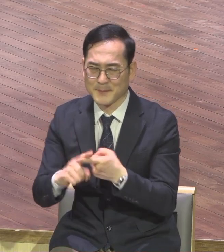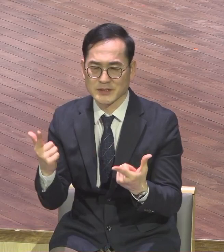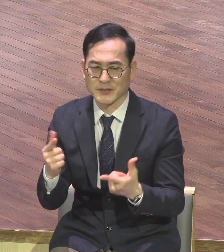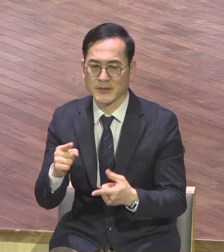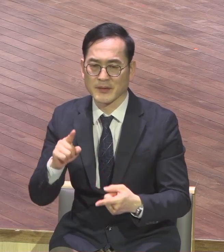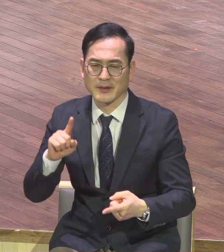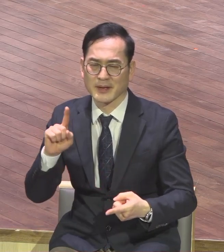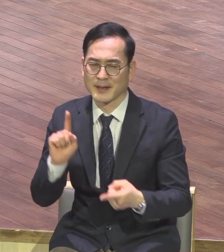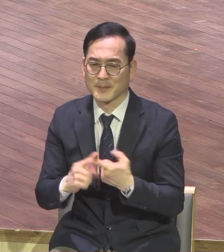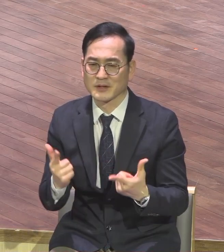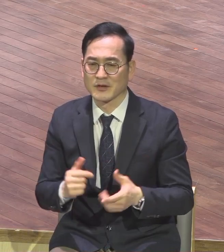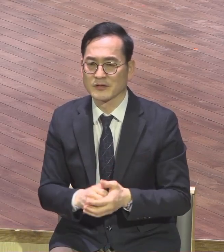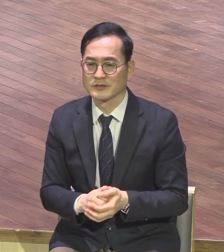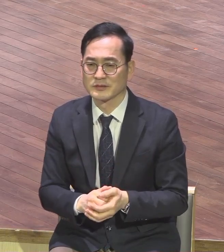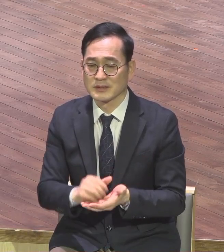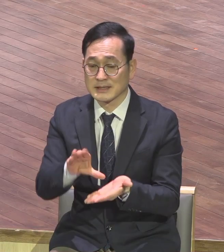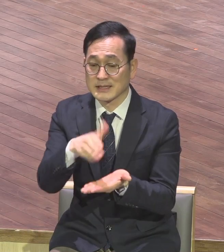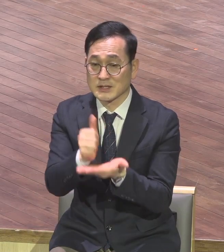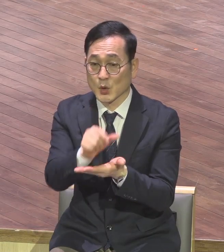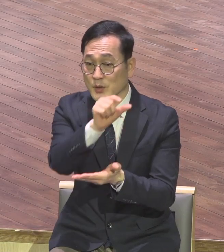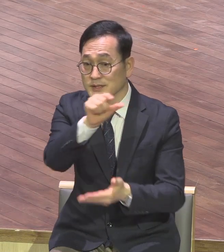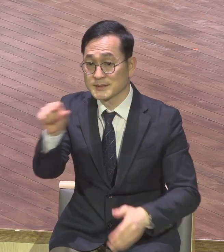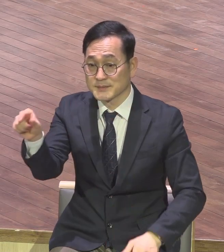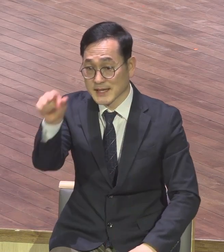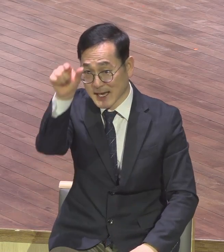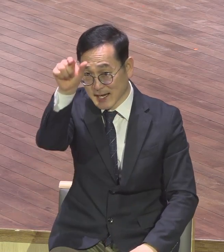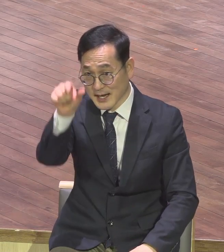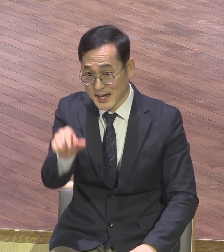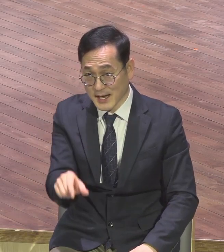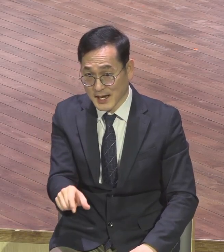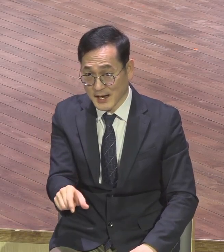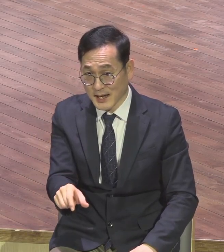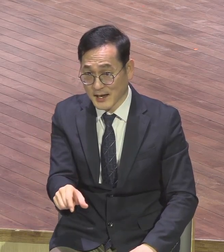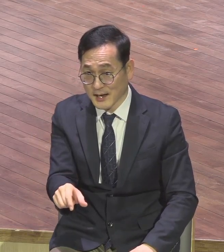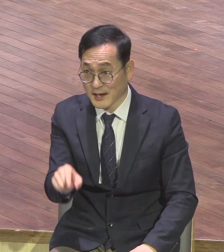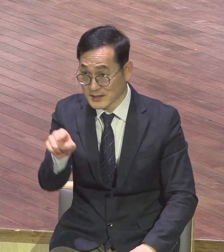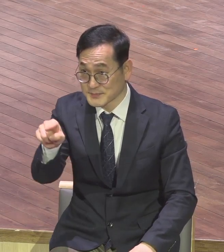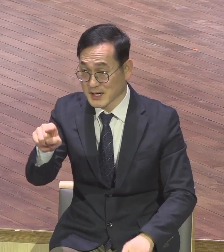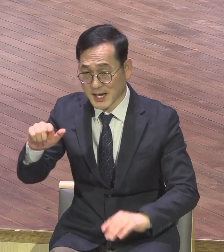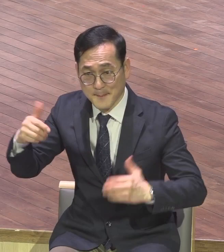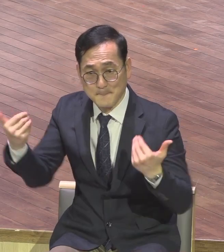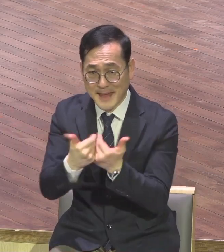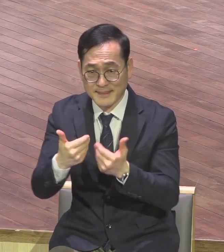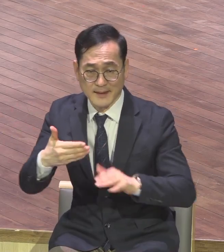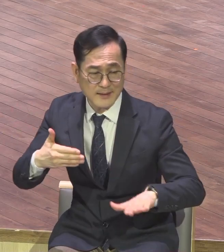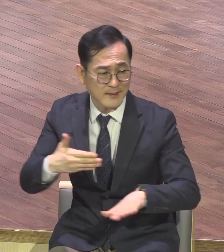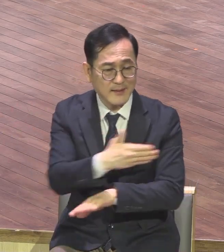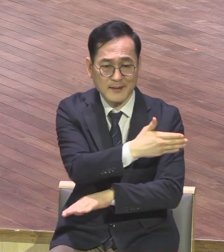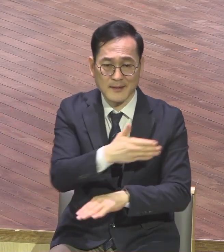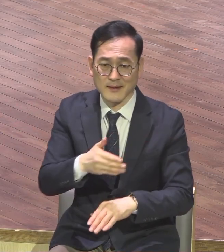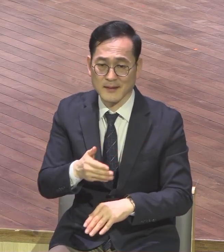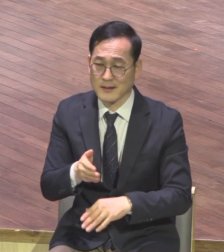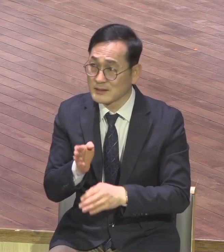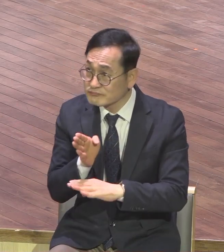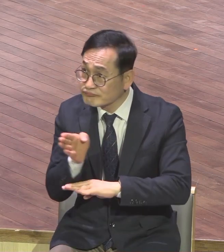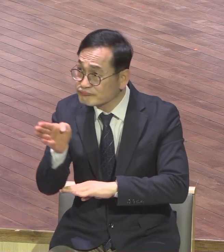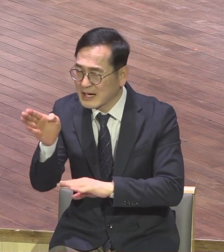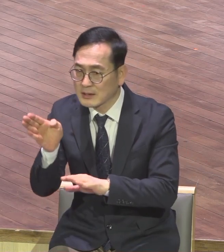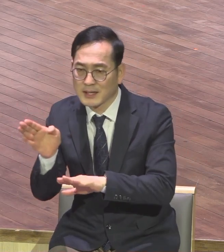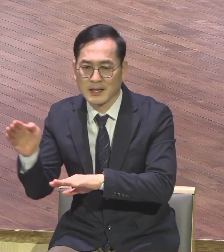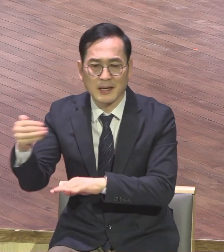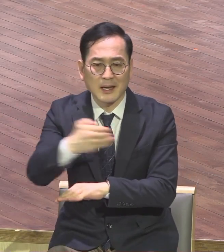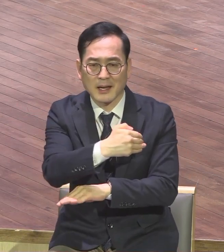한마디로 그리스도 십자가를 뭐요? 원수로 행한다고 말씀했잖아요. 이게 십자가 원수로 행하고 있어요.